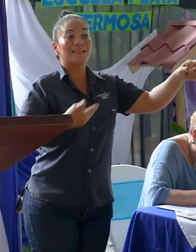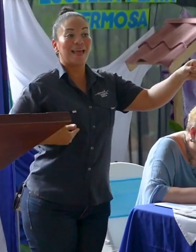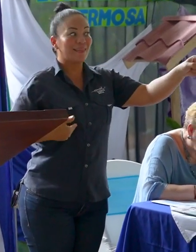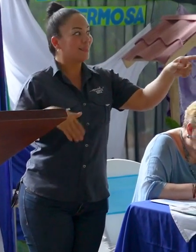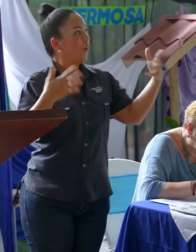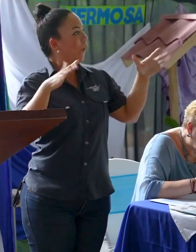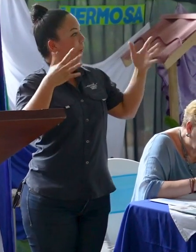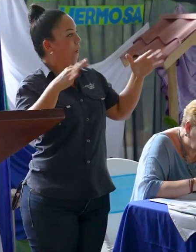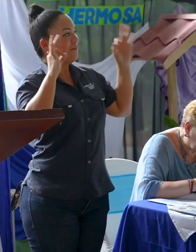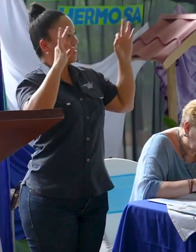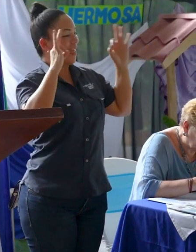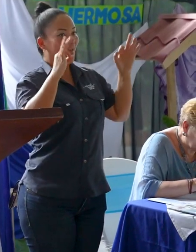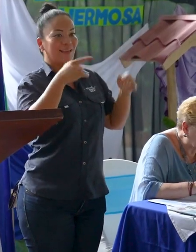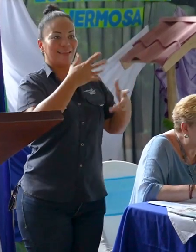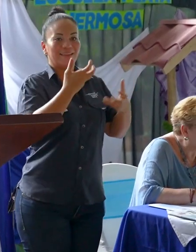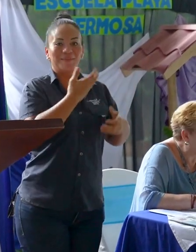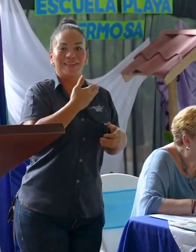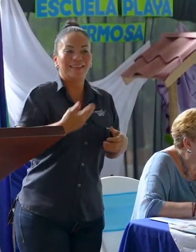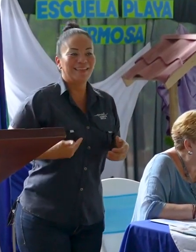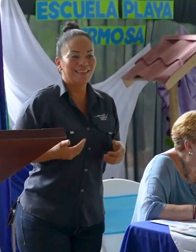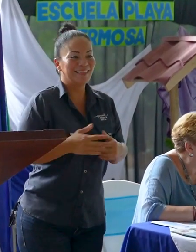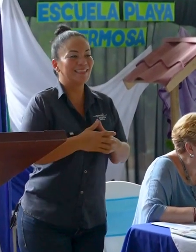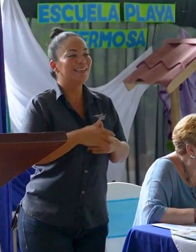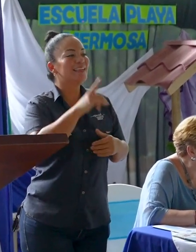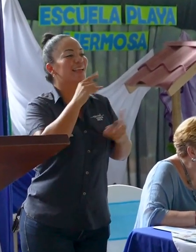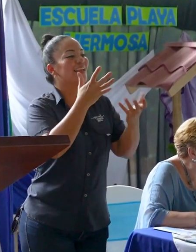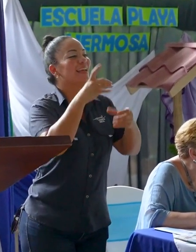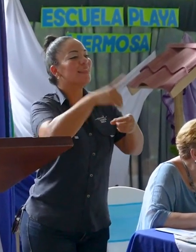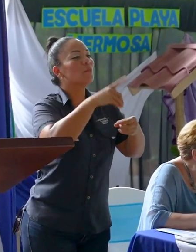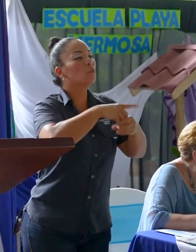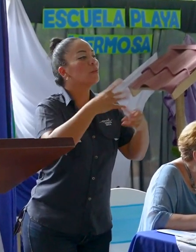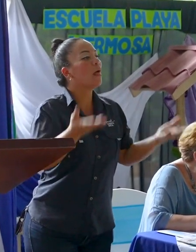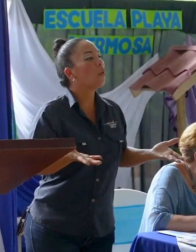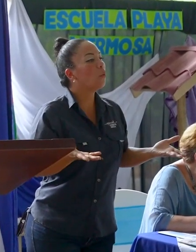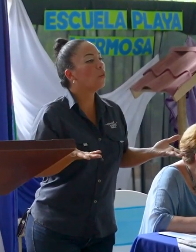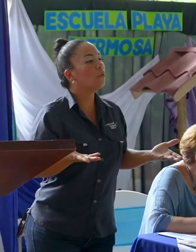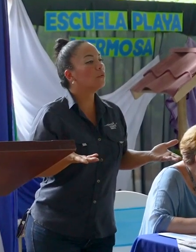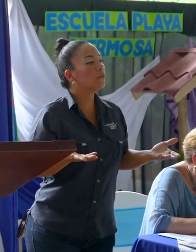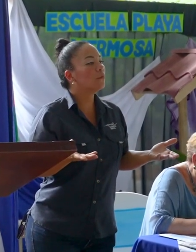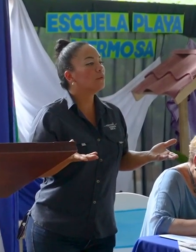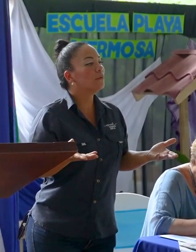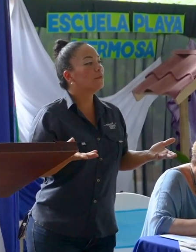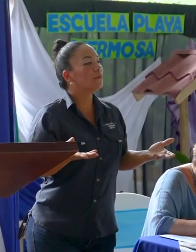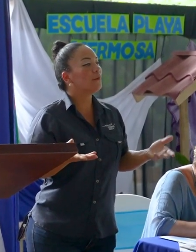Yo quiero ser presidente. Eso mismo. ¿Quién quiere ser diputada o diputado?